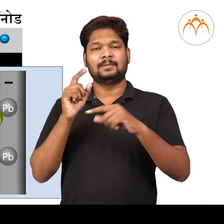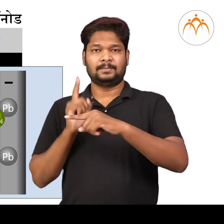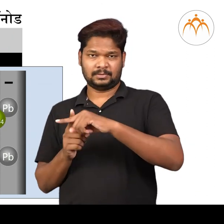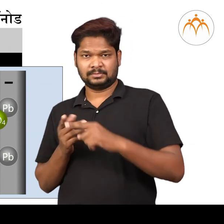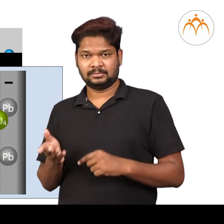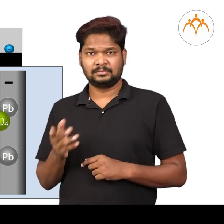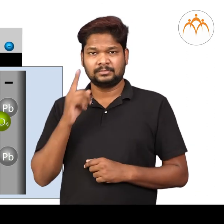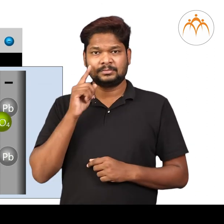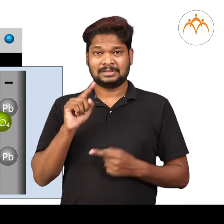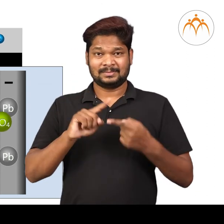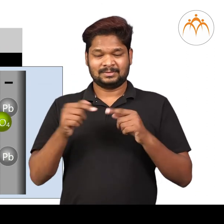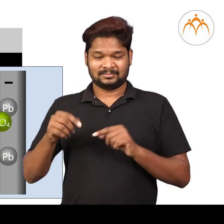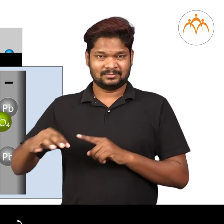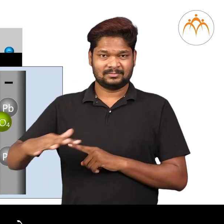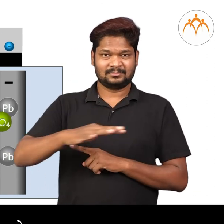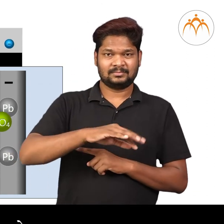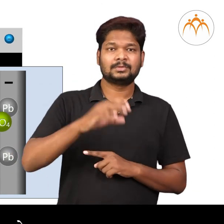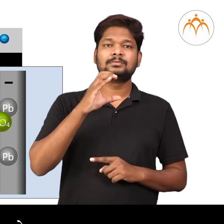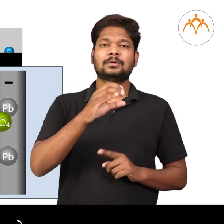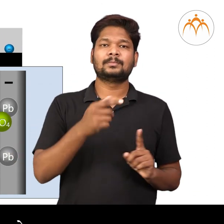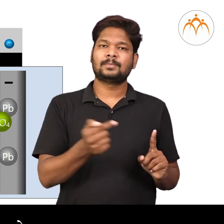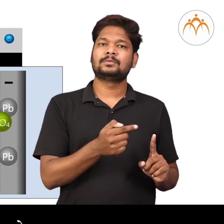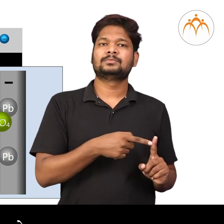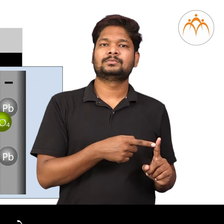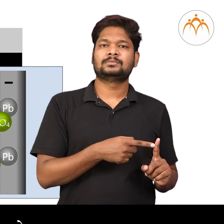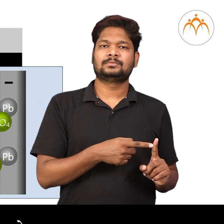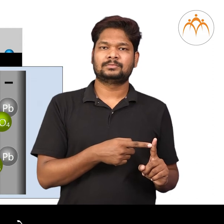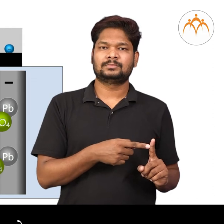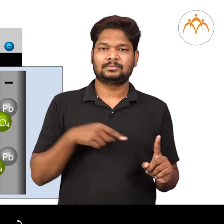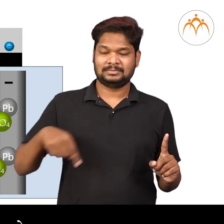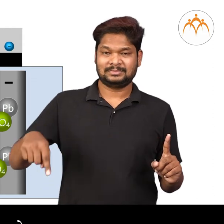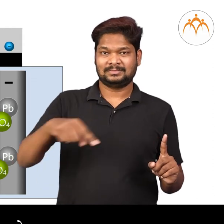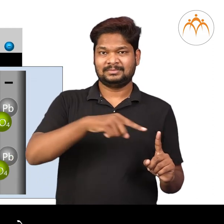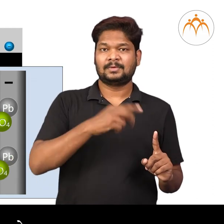शुरुआत करता बैटरी